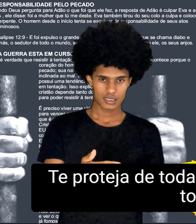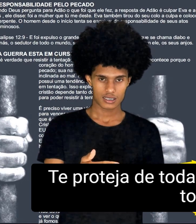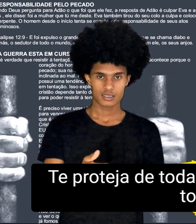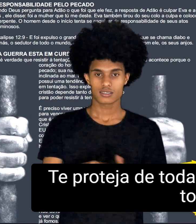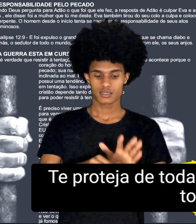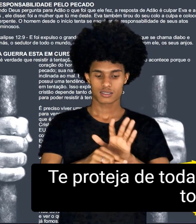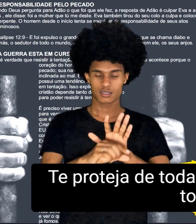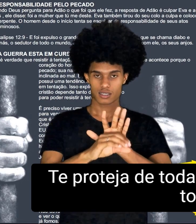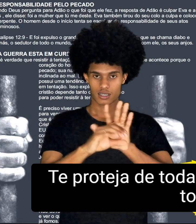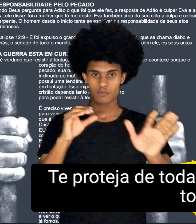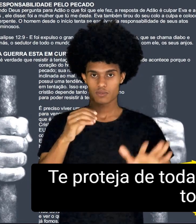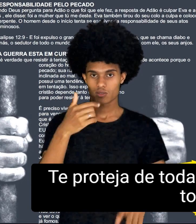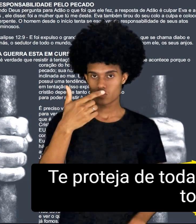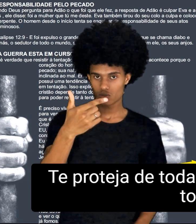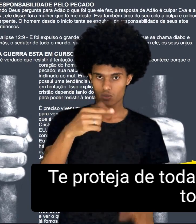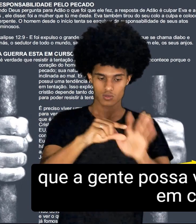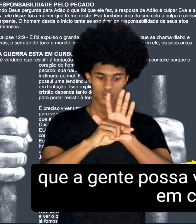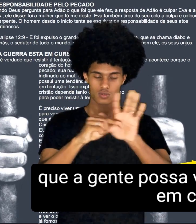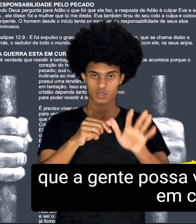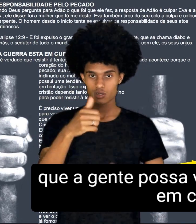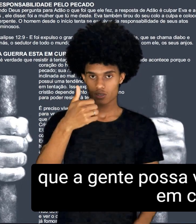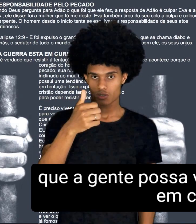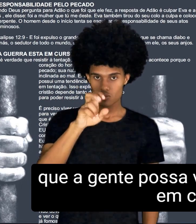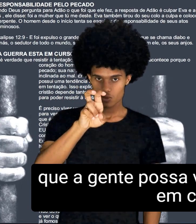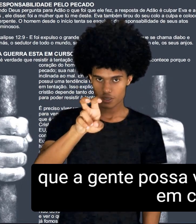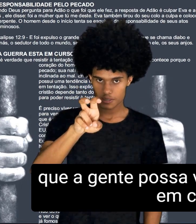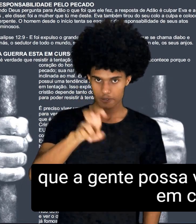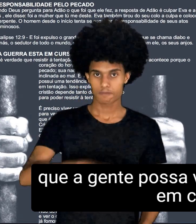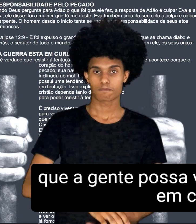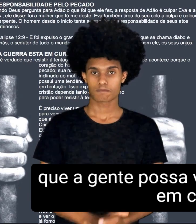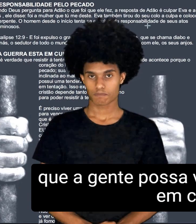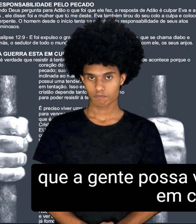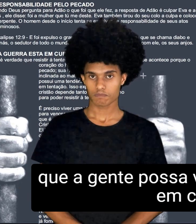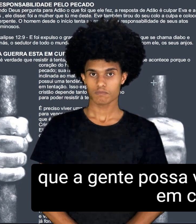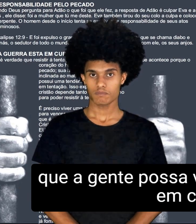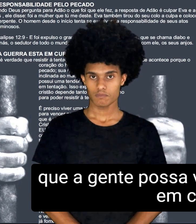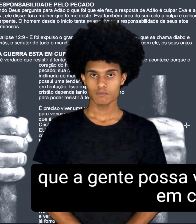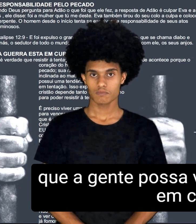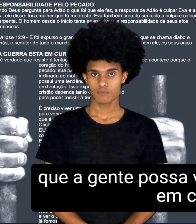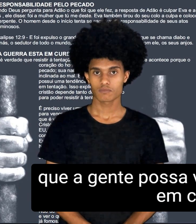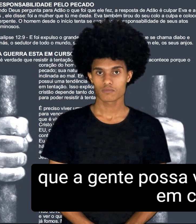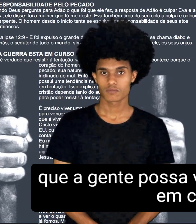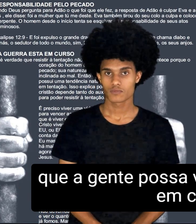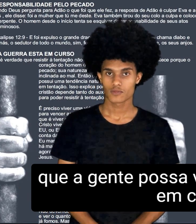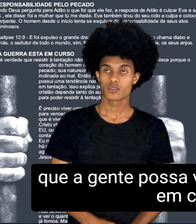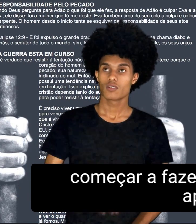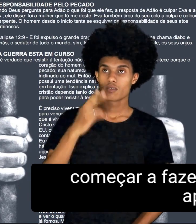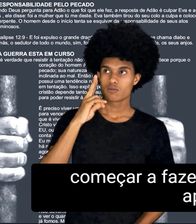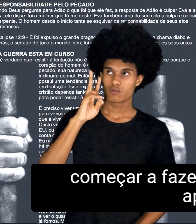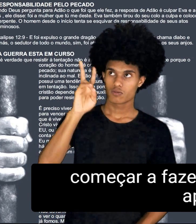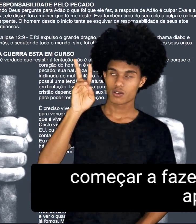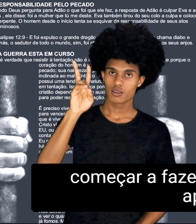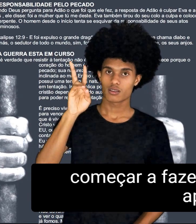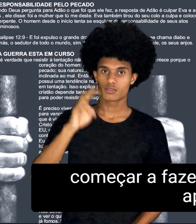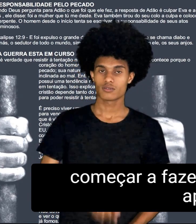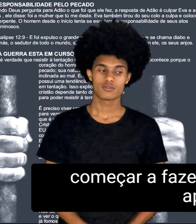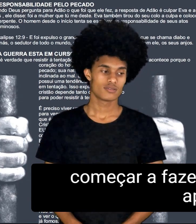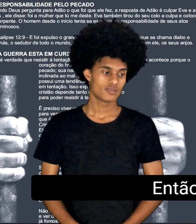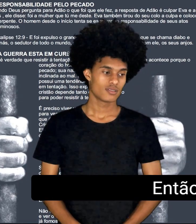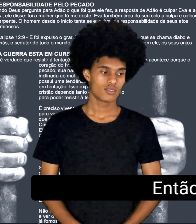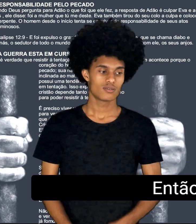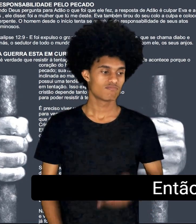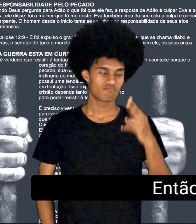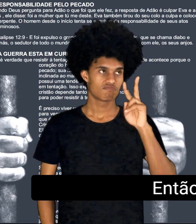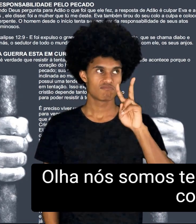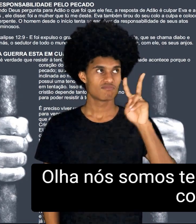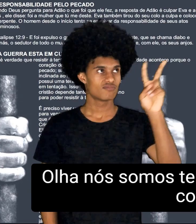tentações, livre você de todo o mal, para que a gente possa vencer o pecado, amém? Aqui em cima, ó, agora eu vou começar a fazer esse quadrinho. Ó. O que aprendemos